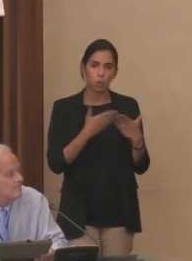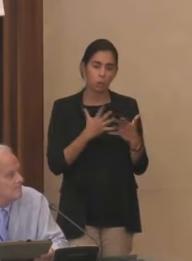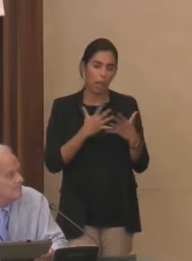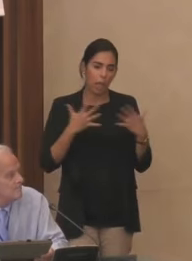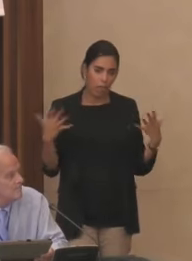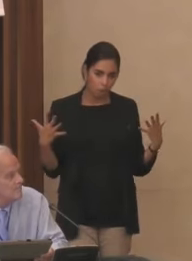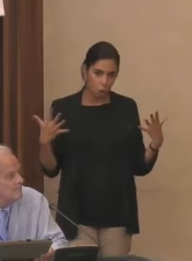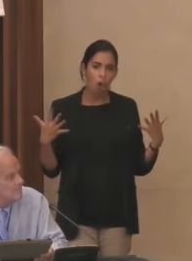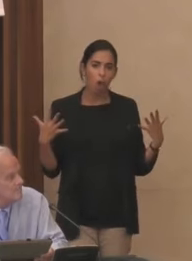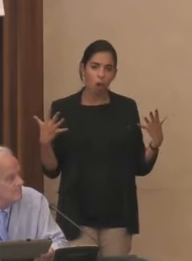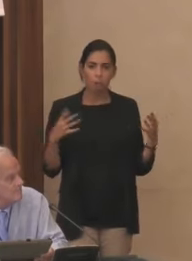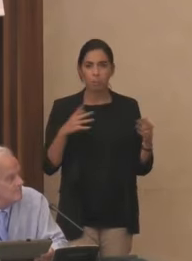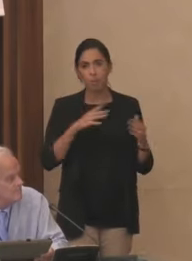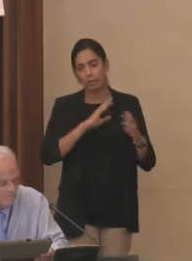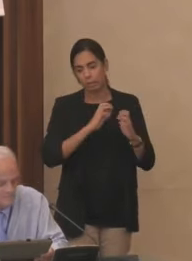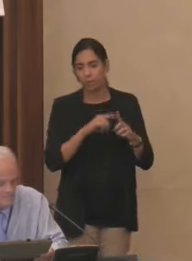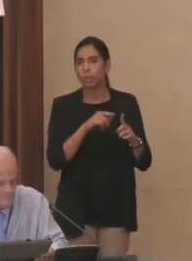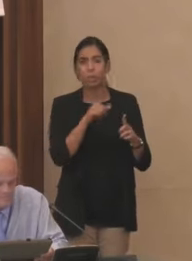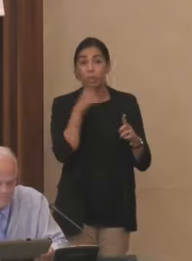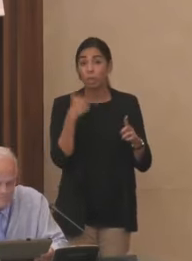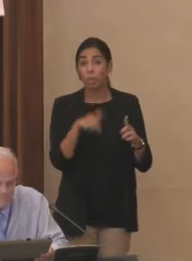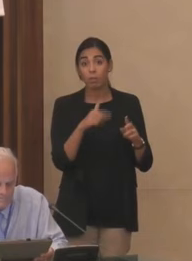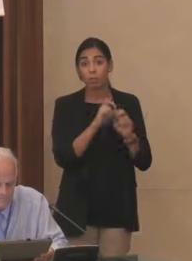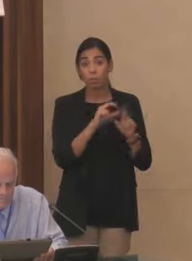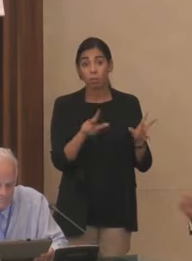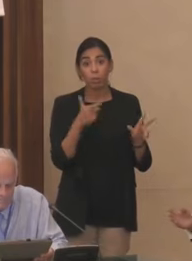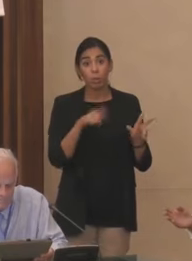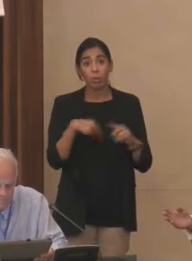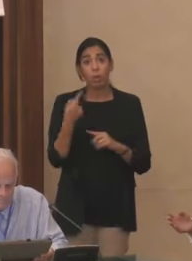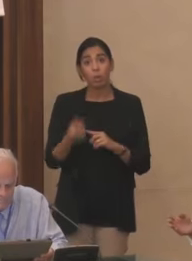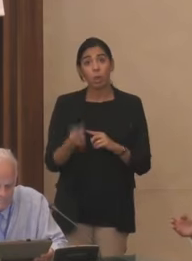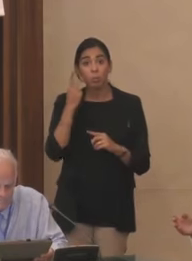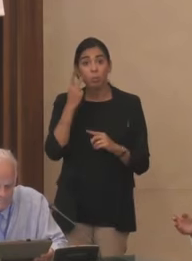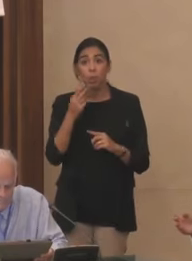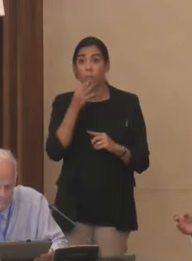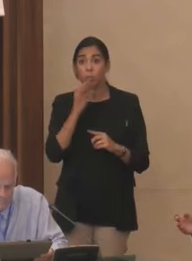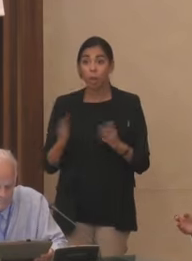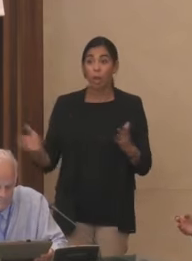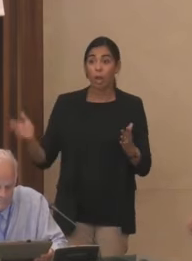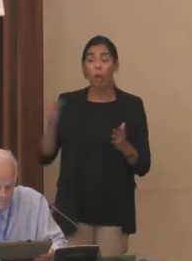eccetera, noi abbiamo l'evidenza della funzionalità delle molecole,